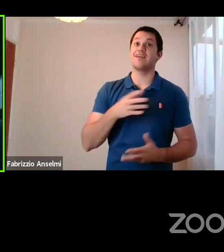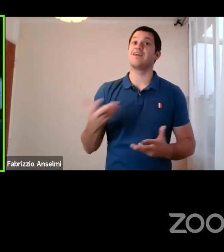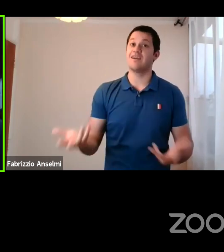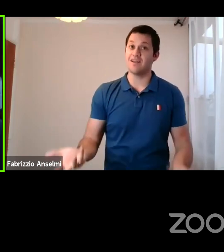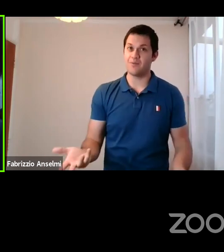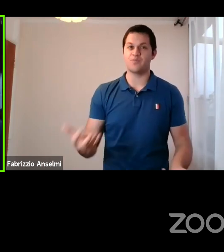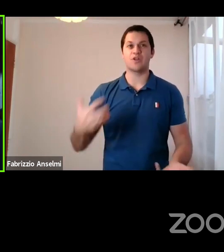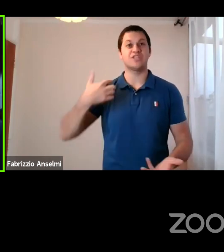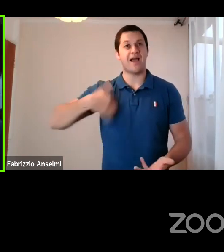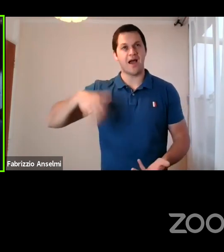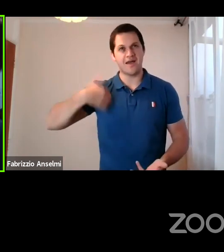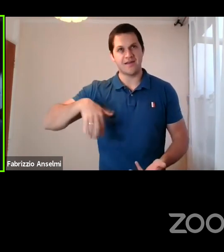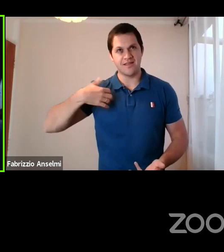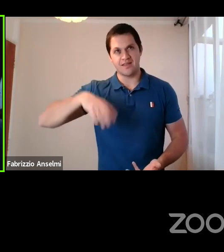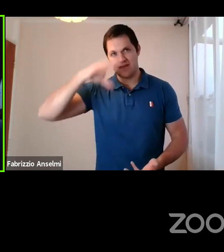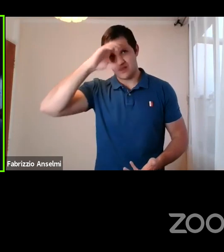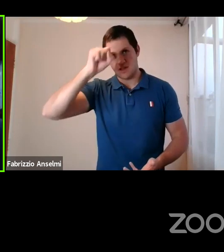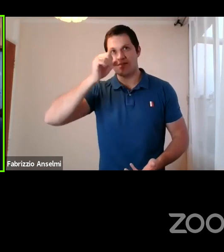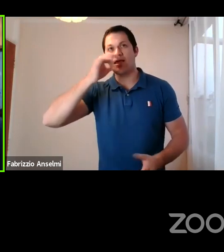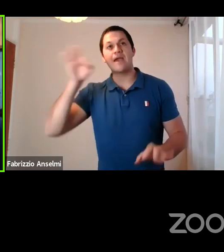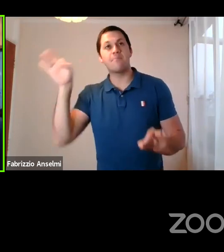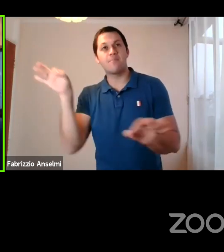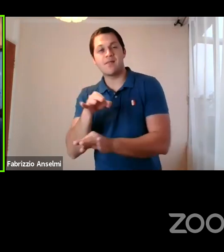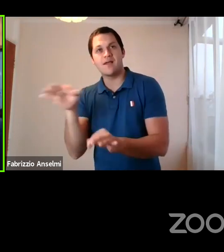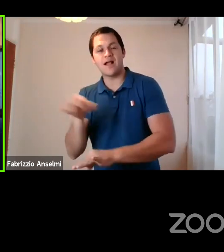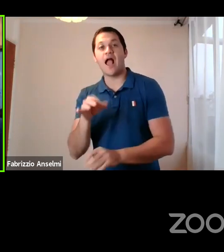dicen que en su congreso fueron chilenos para allá.